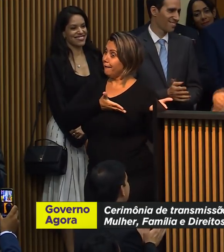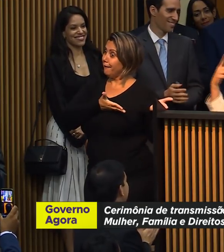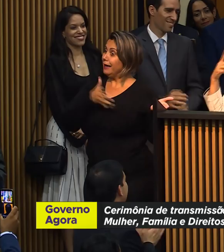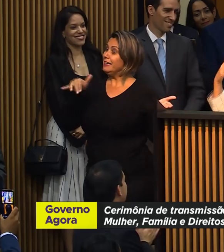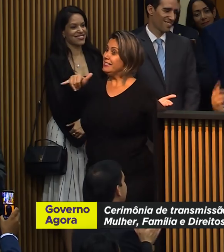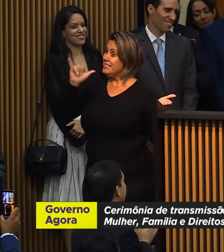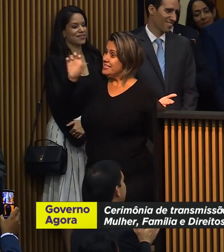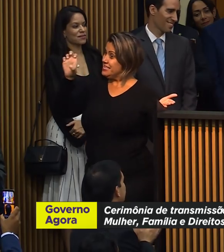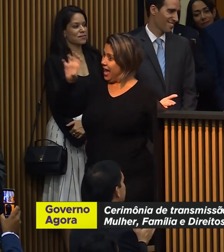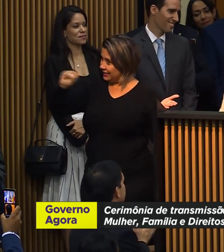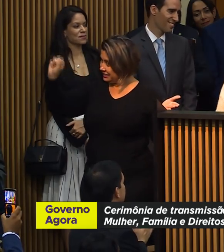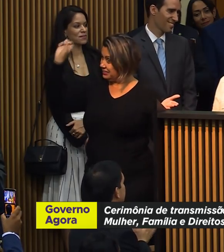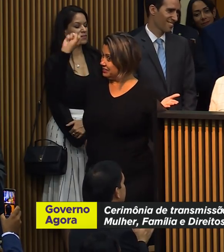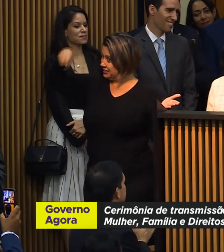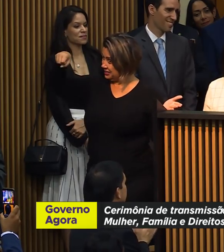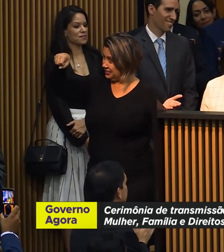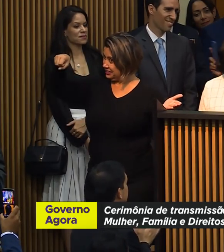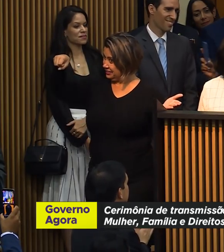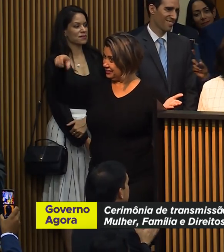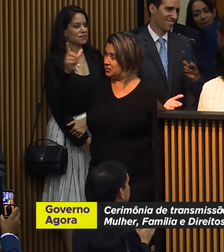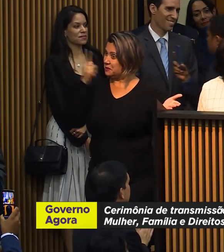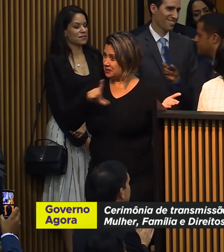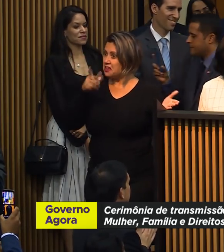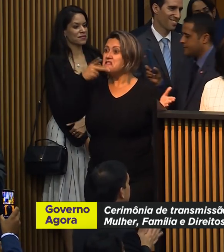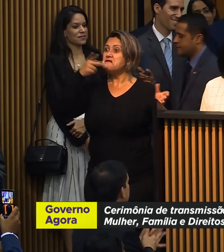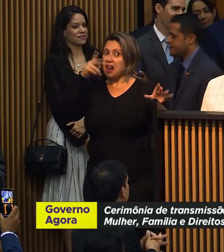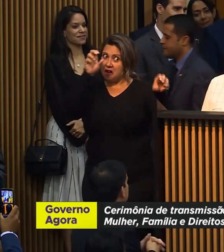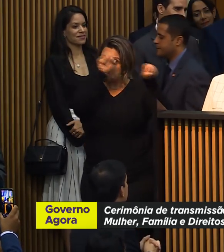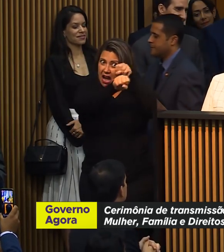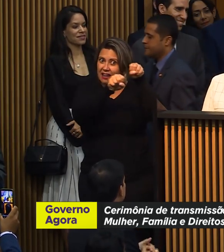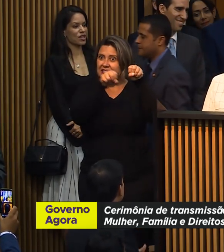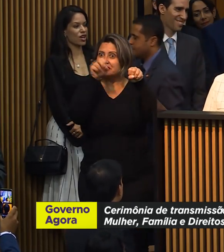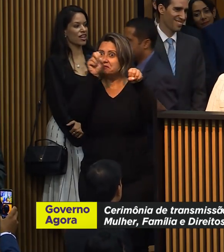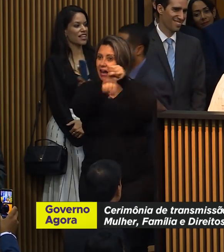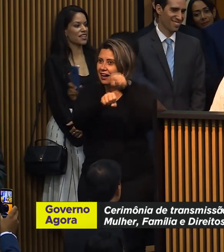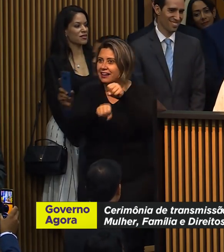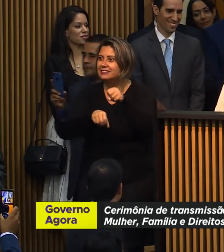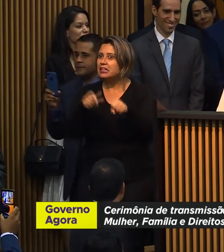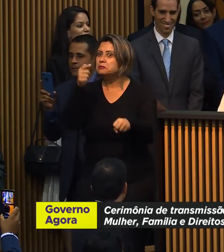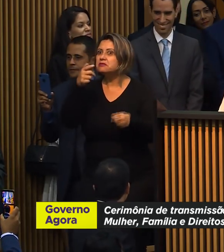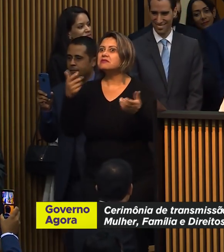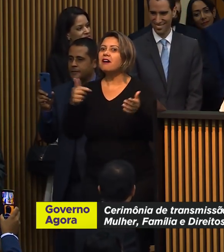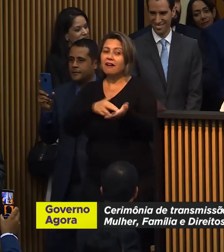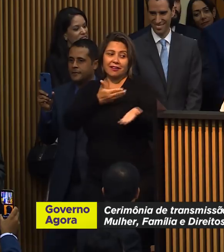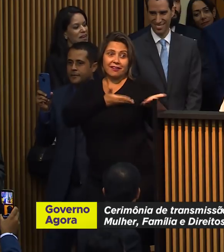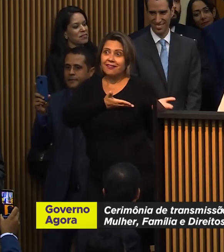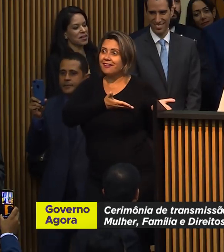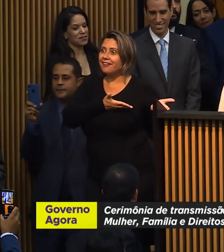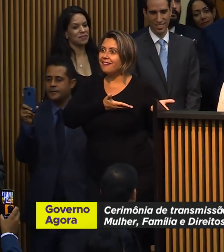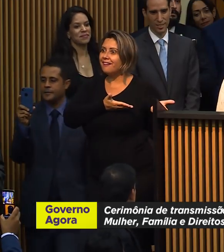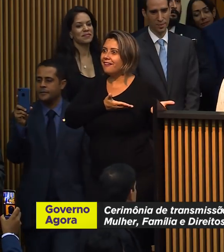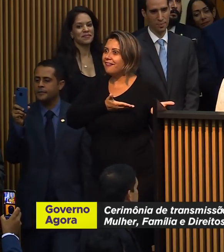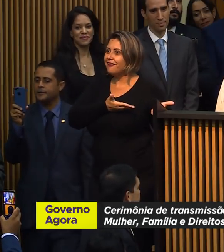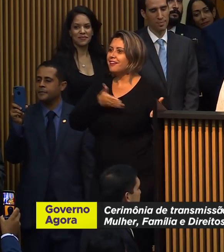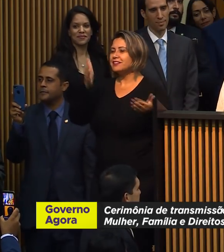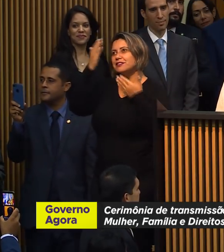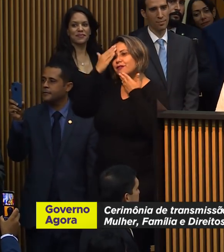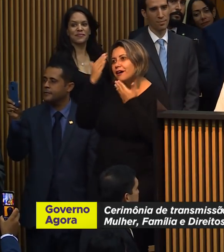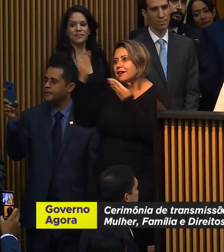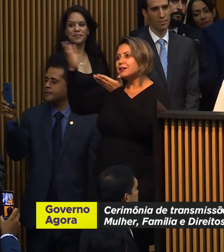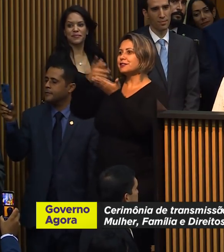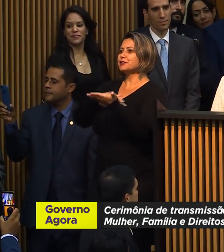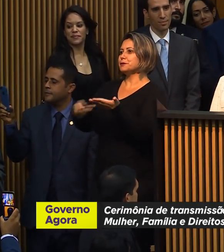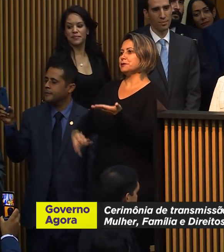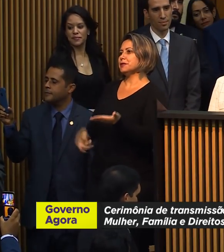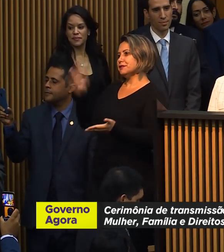Disseram, inclusive, que iam me matar. Não conseguiram. Estou aqui. Agradeço ao presidente Bolsonaro,